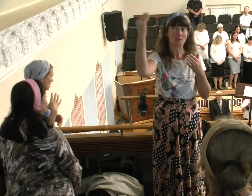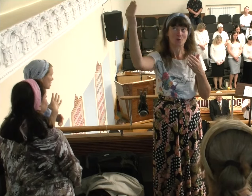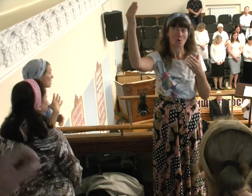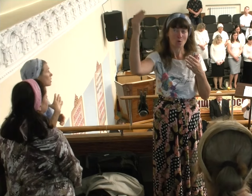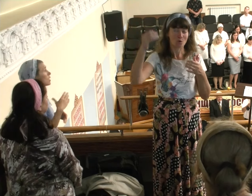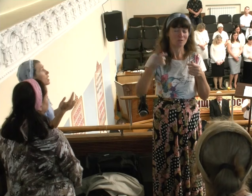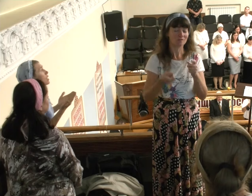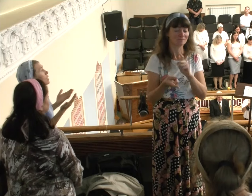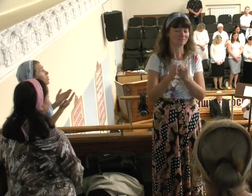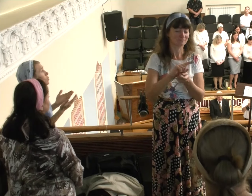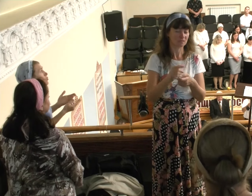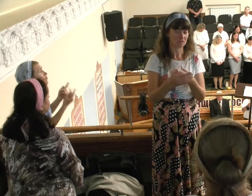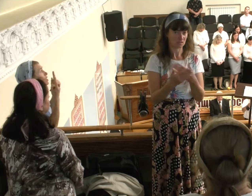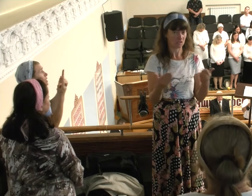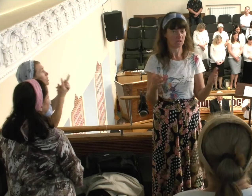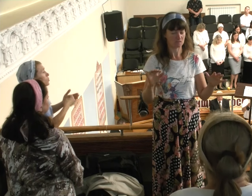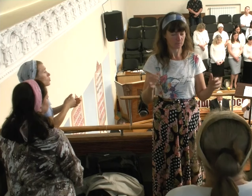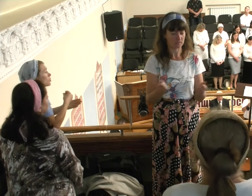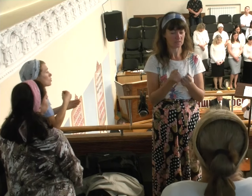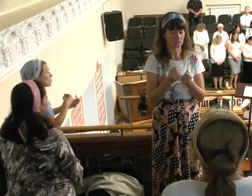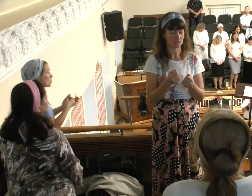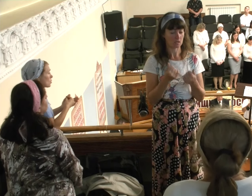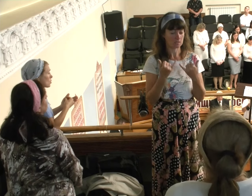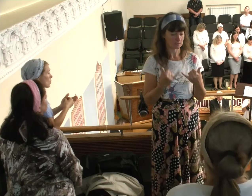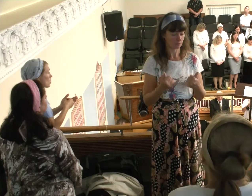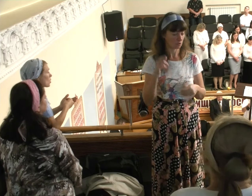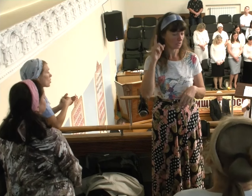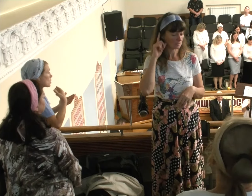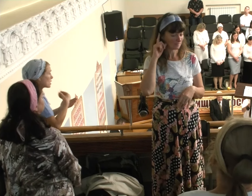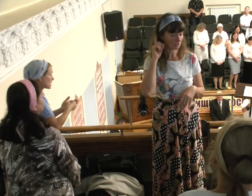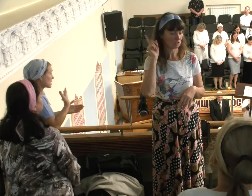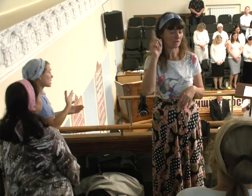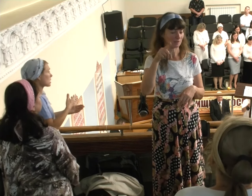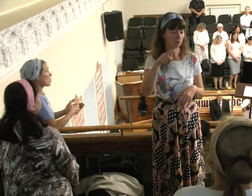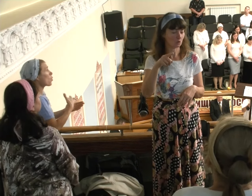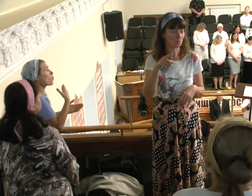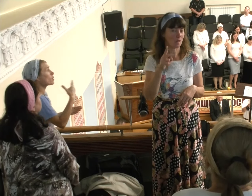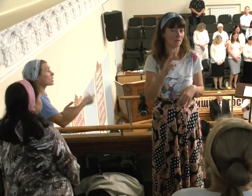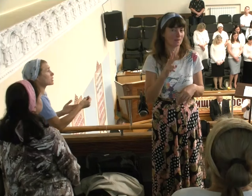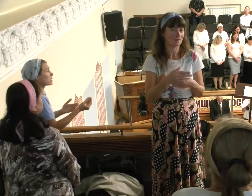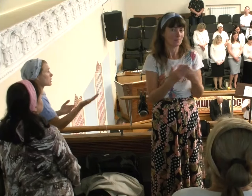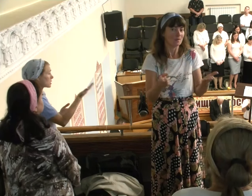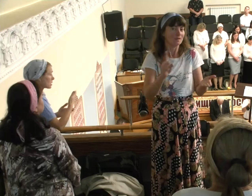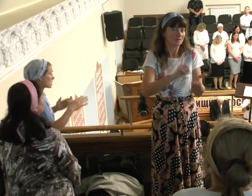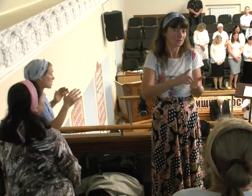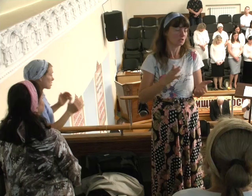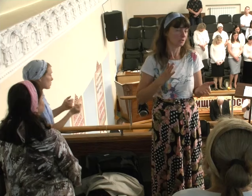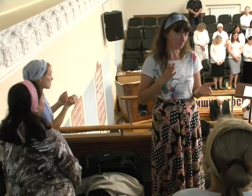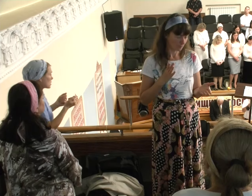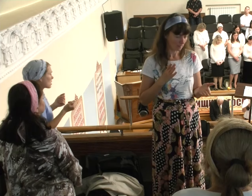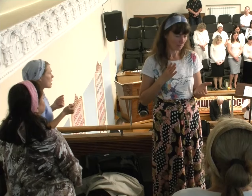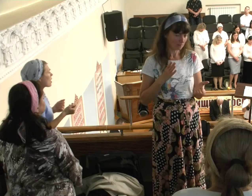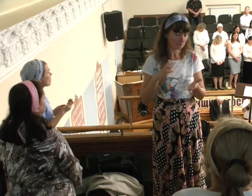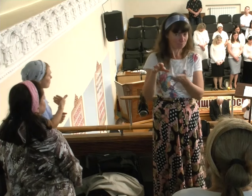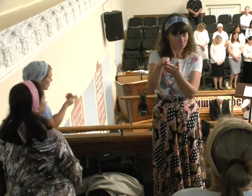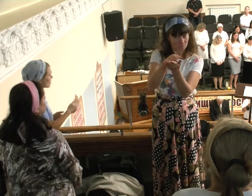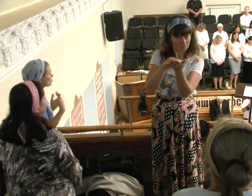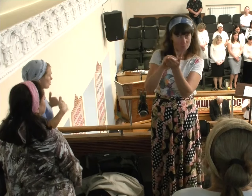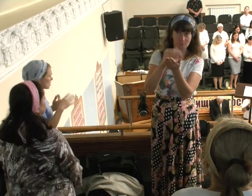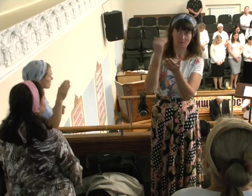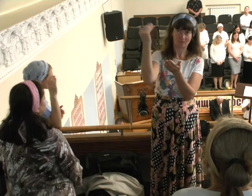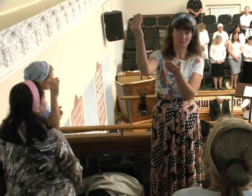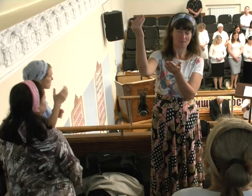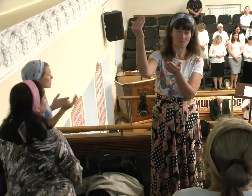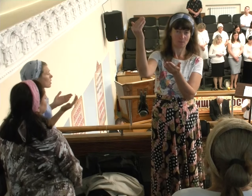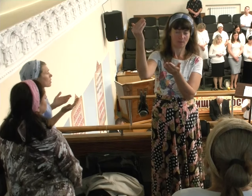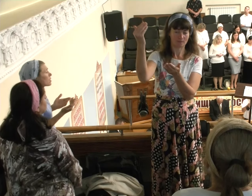ради нашего спасения. Мы сегодня слышали о том, какими мы должны быть, как мы должны подражать Ему во всем.